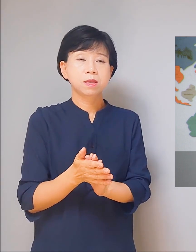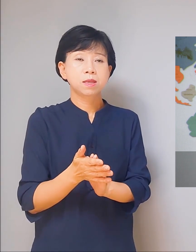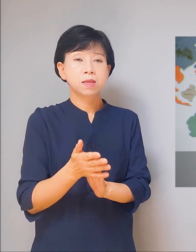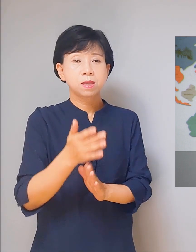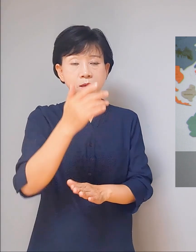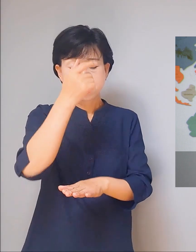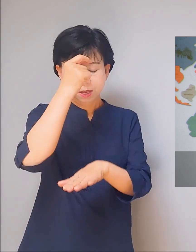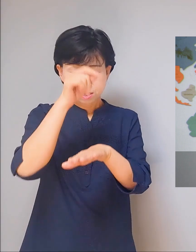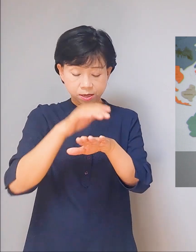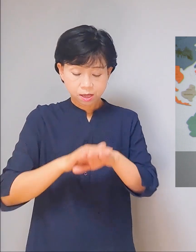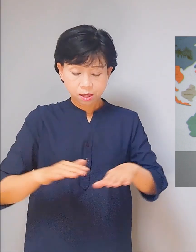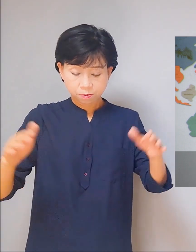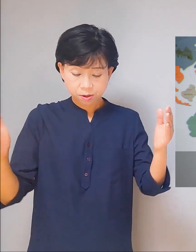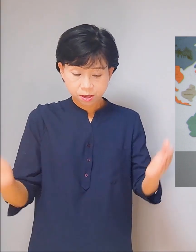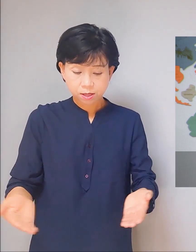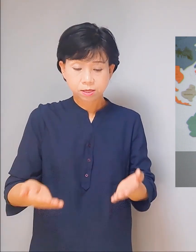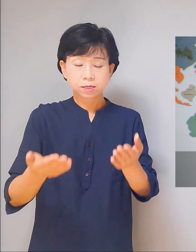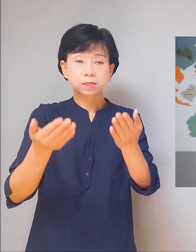없네.